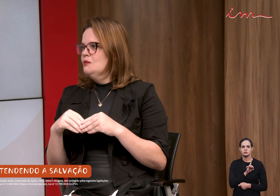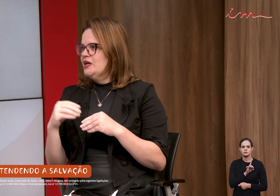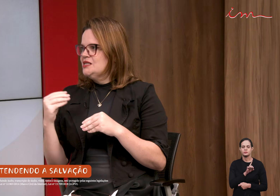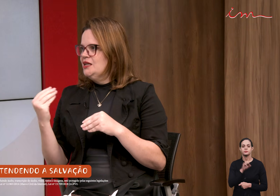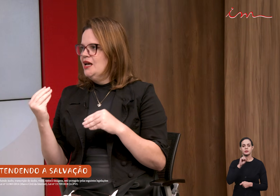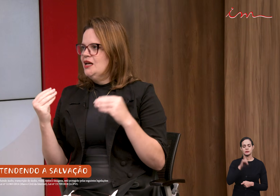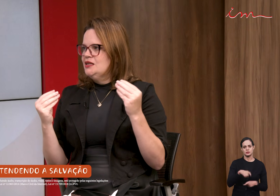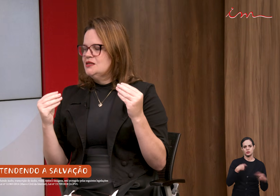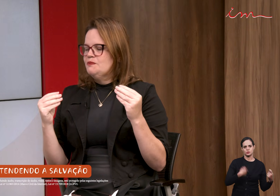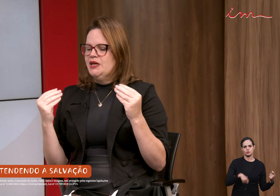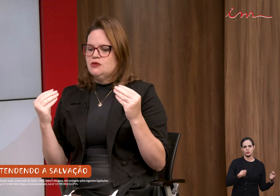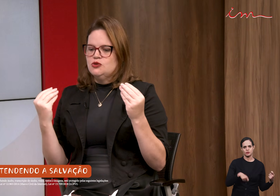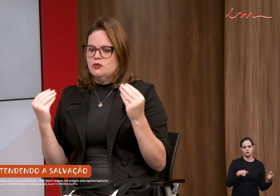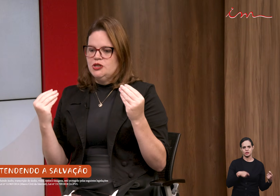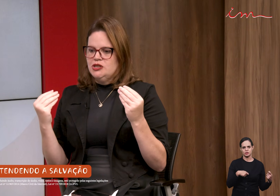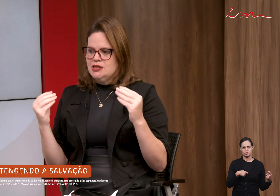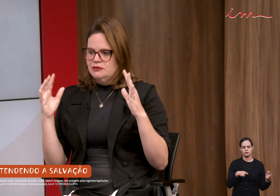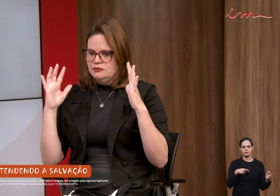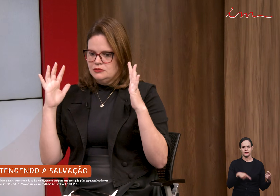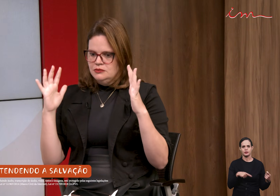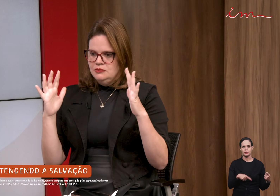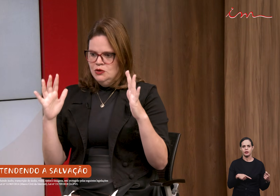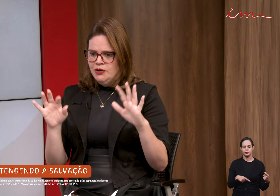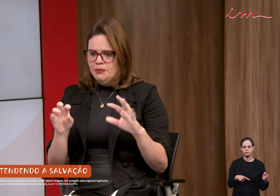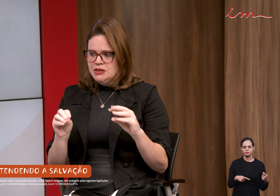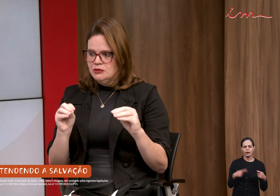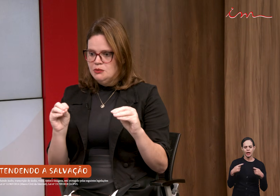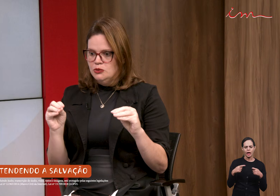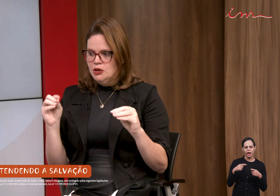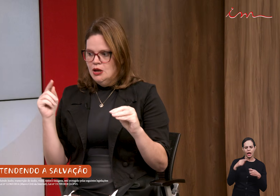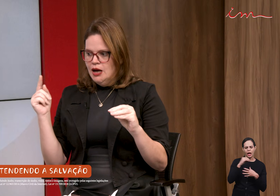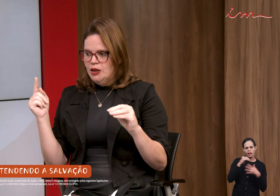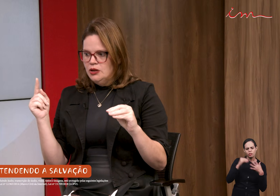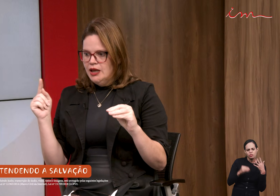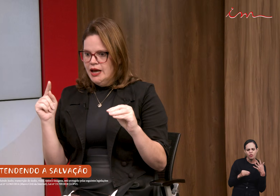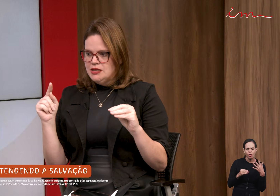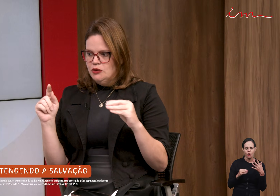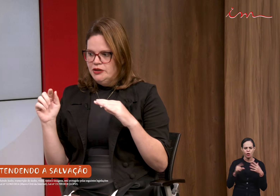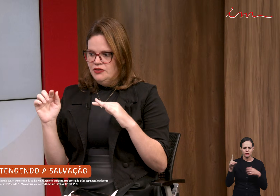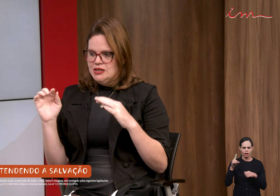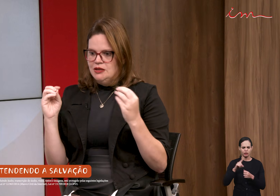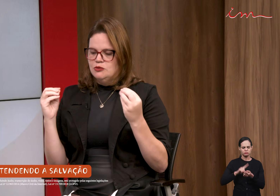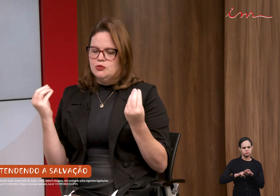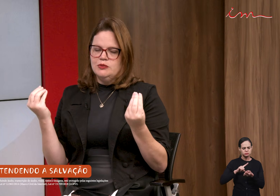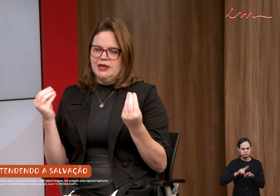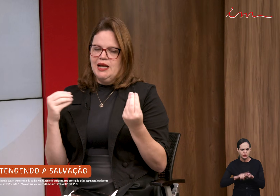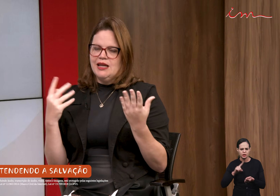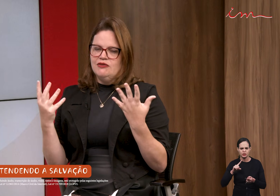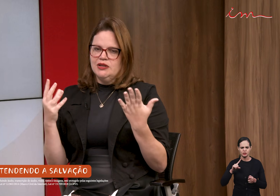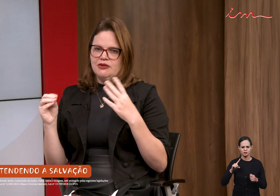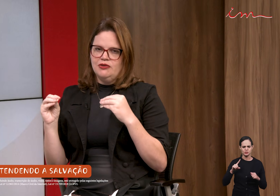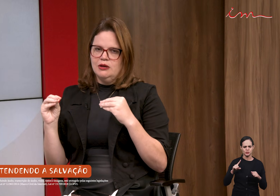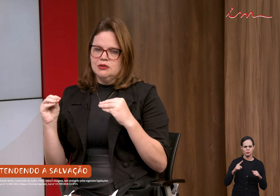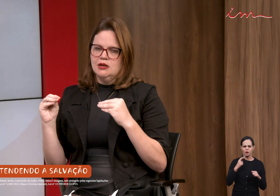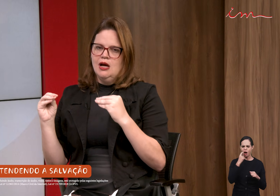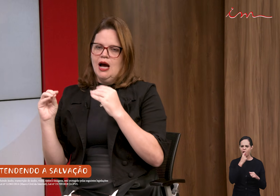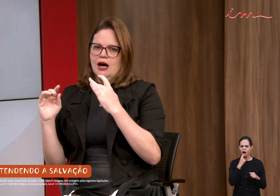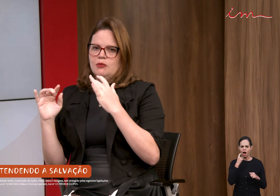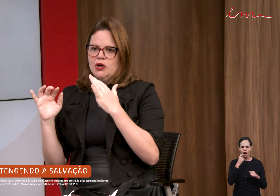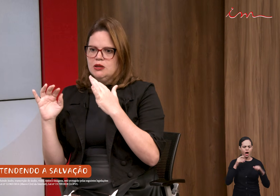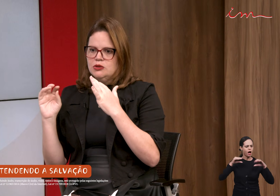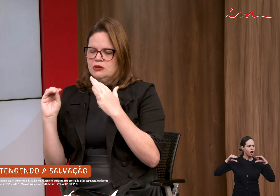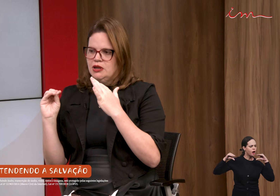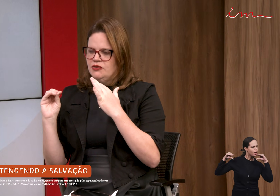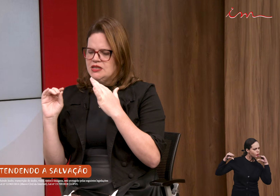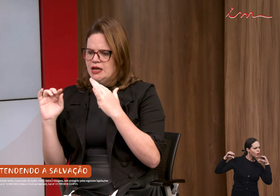fazer. Porque se eles pensam, o instrumentista, fica pensando o tempo todo, a nota é essa, eu tenho que fazer, o Liné estava falando da flauta,